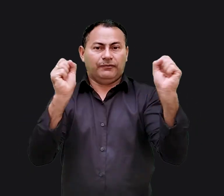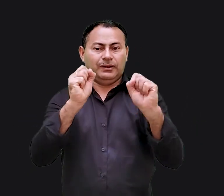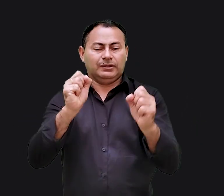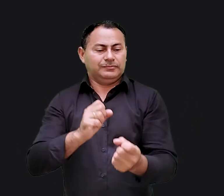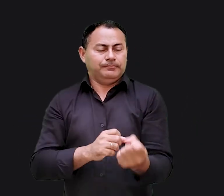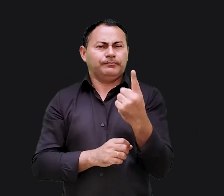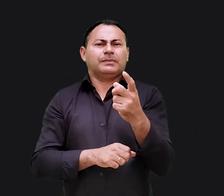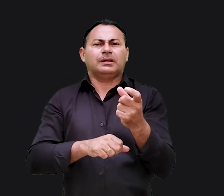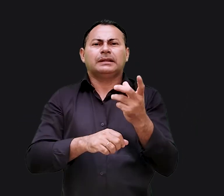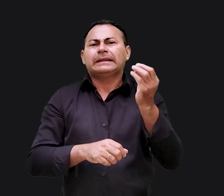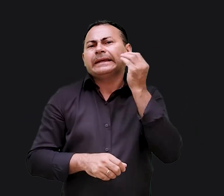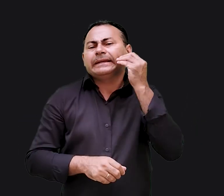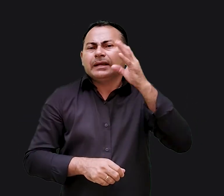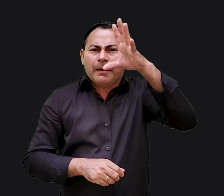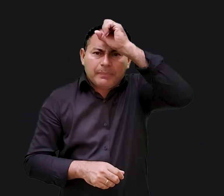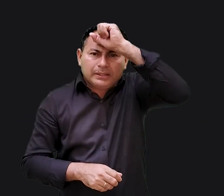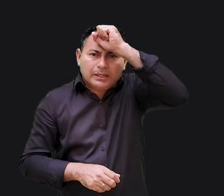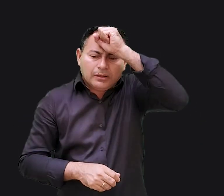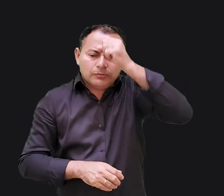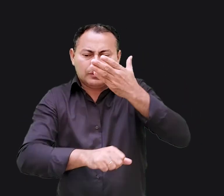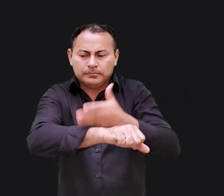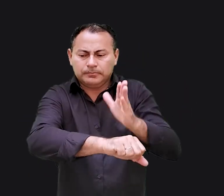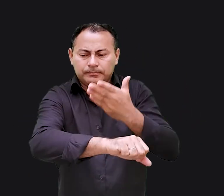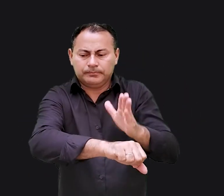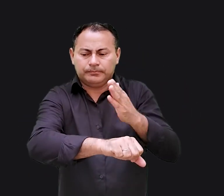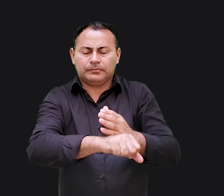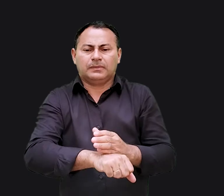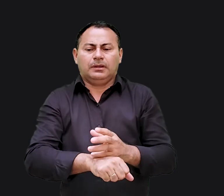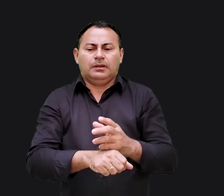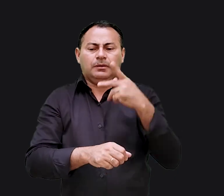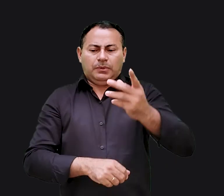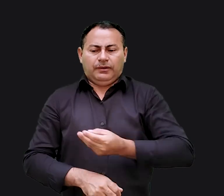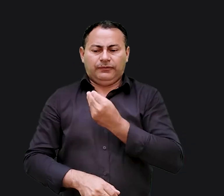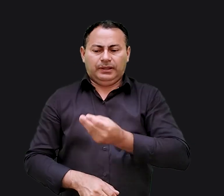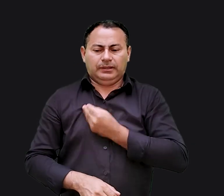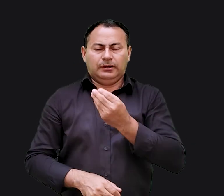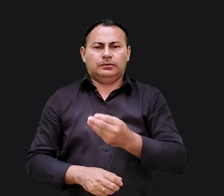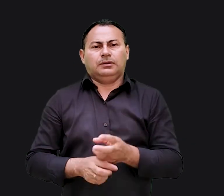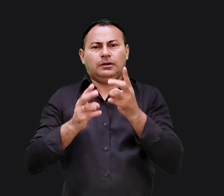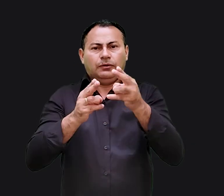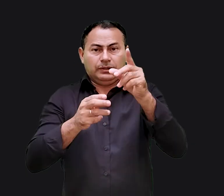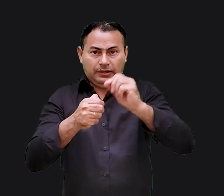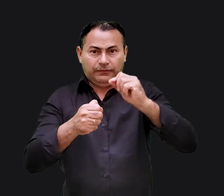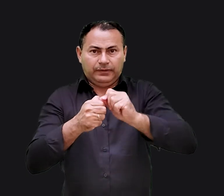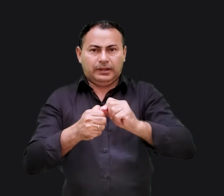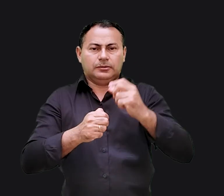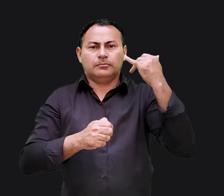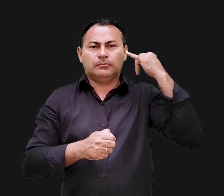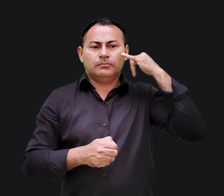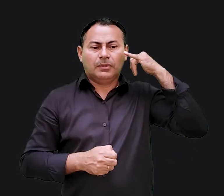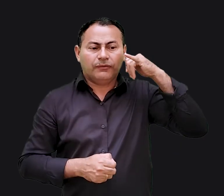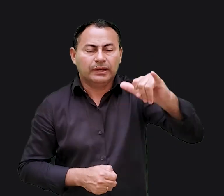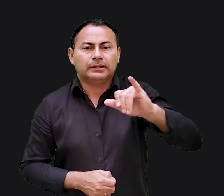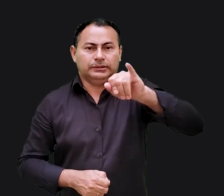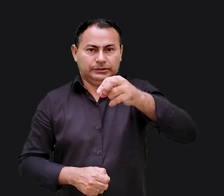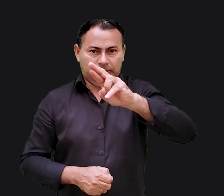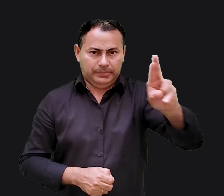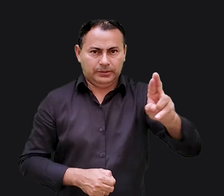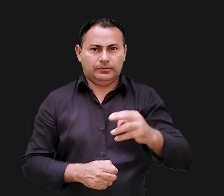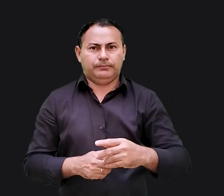maravilhosas, procure tirar de seus sermões uma aplicação para a sua vida, como você fez com o profeta Jeremias.